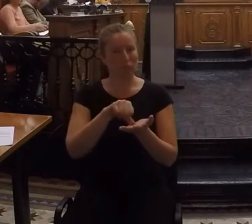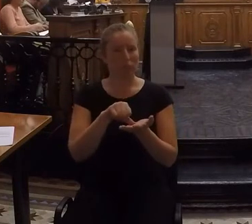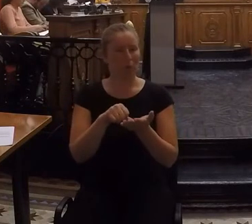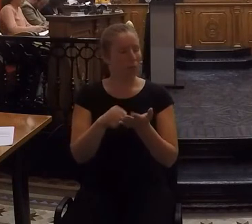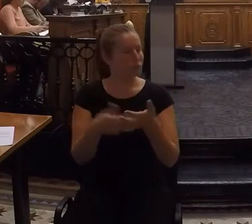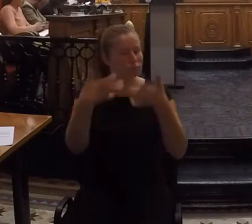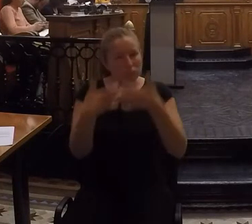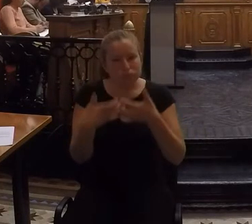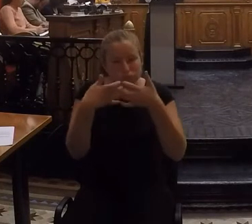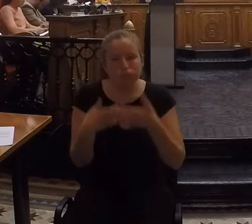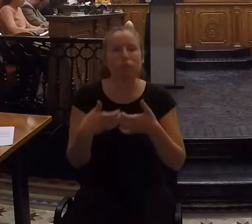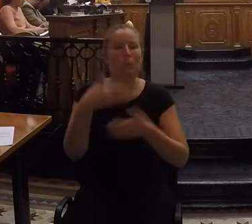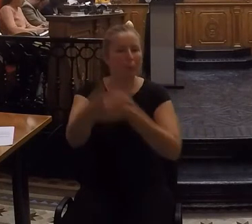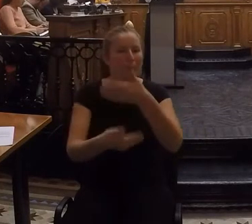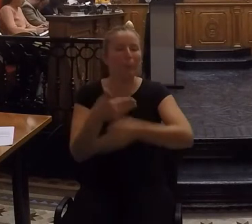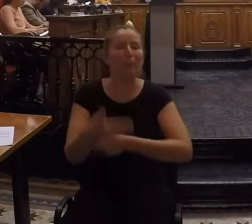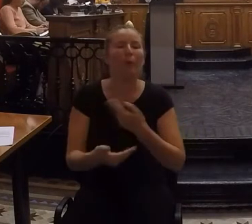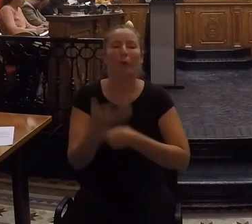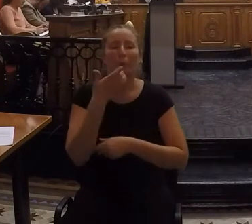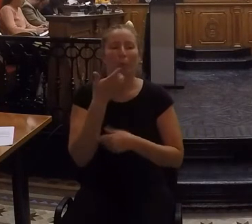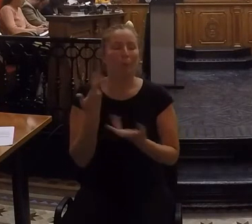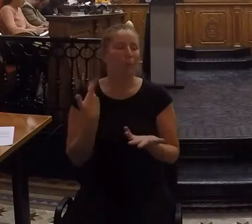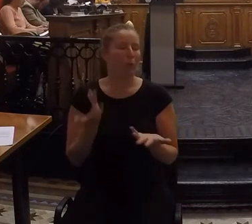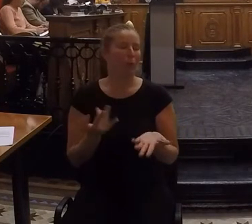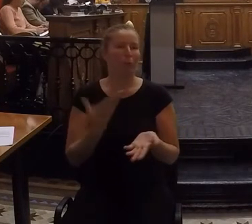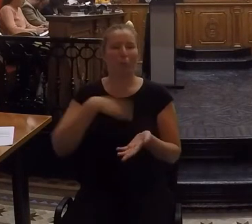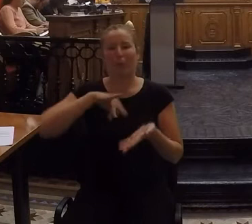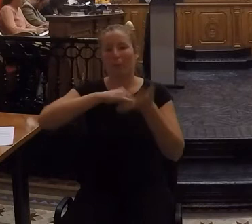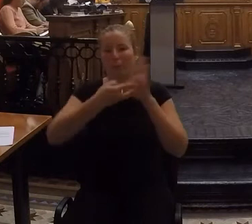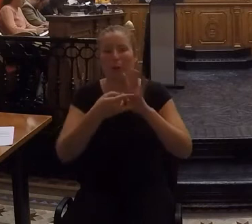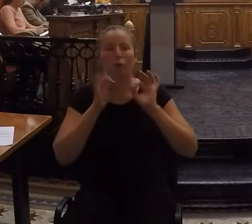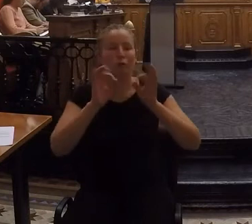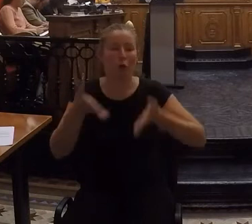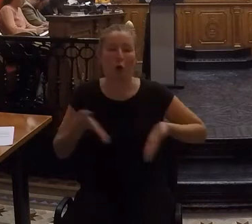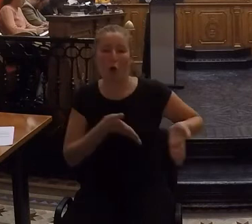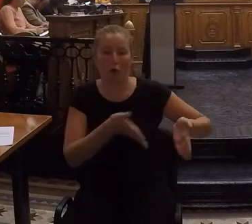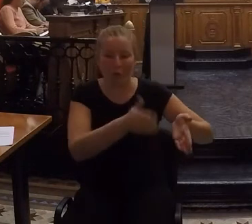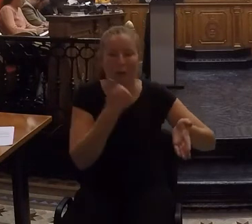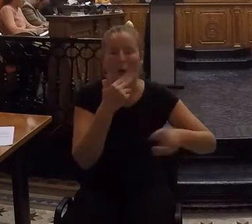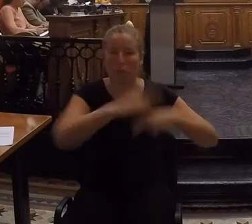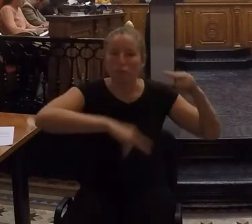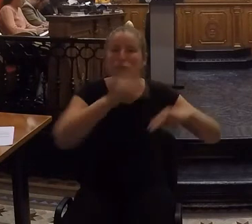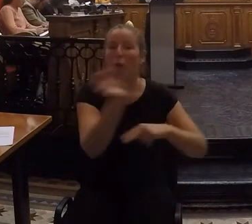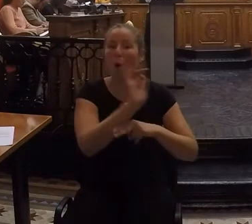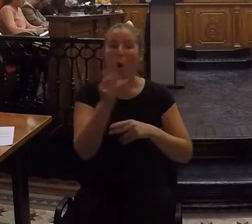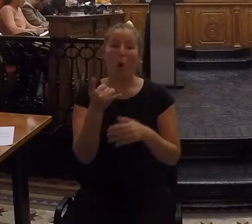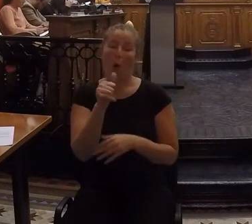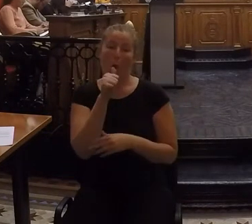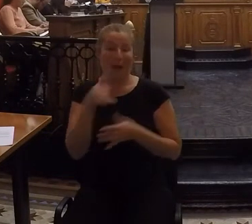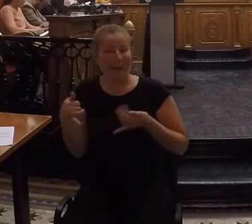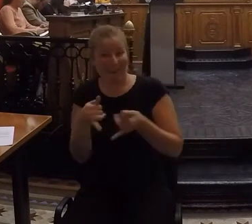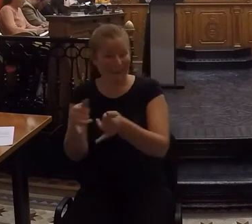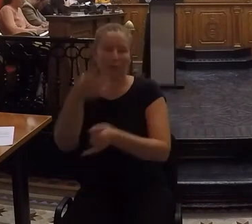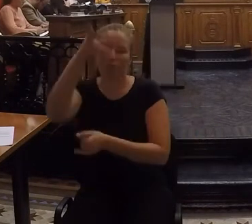marcha proyectos importantes como la peatonalización de la corredera o la prolongación de la ladera del río. Equilibrado